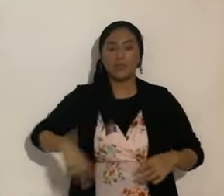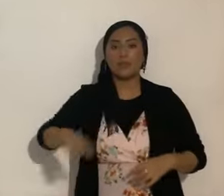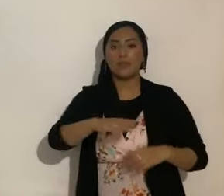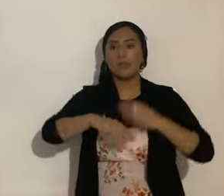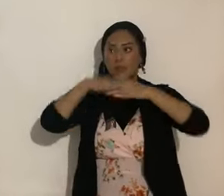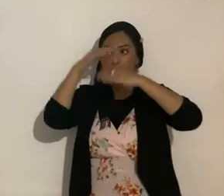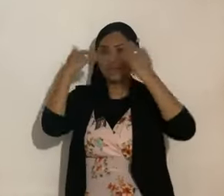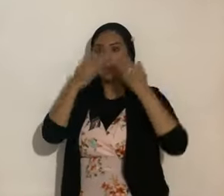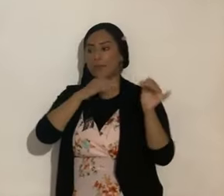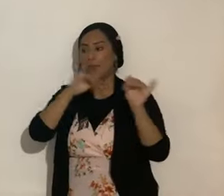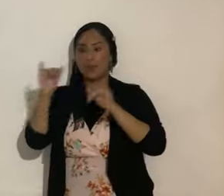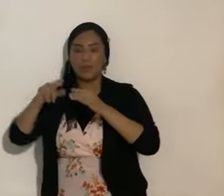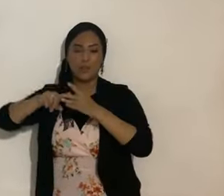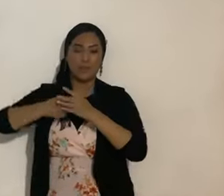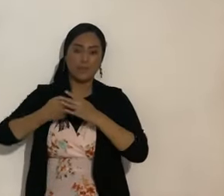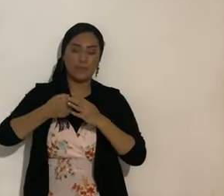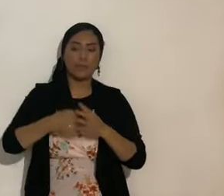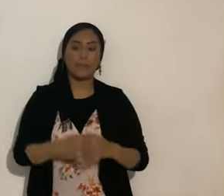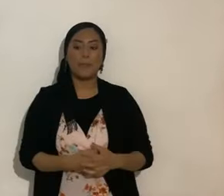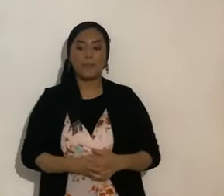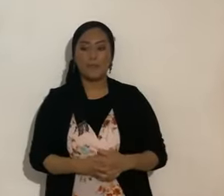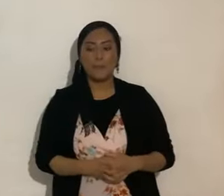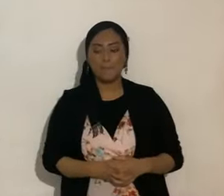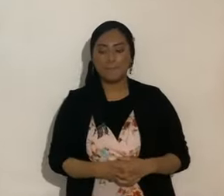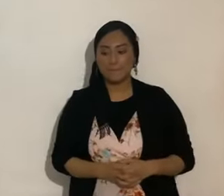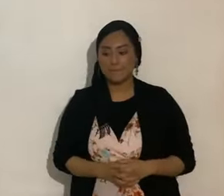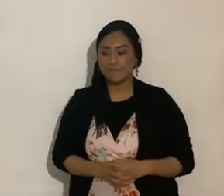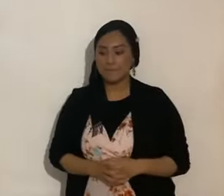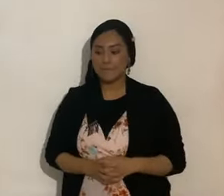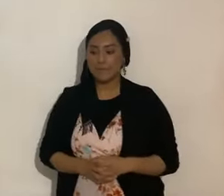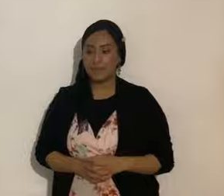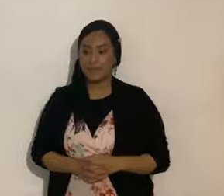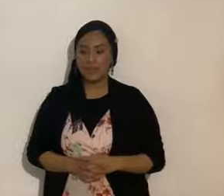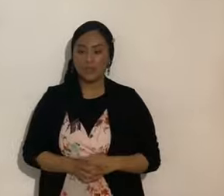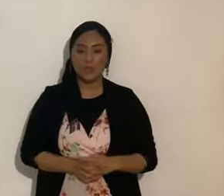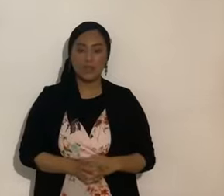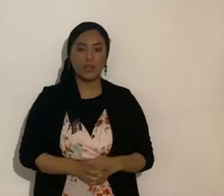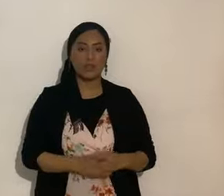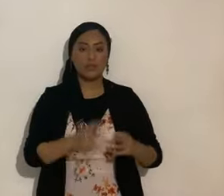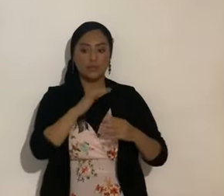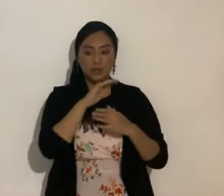porque el reino de los cielos, así empezaron las parábolas anteriores que estudiamos. Bueno, entonces,